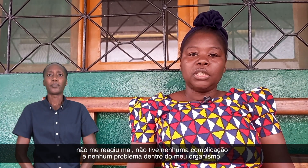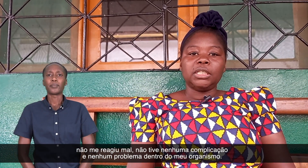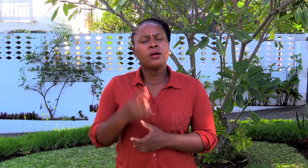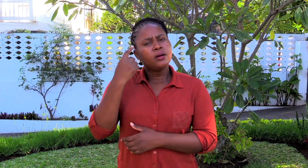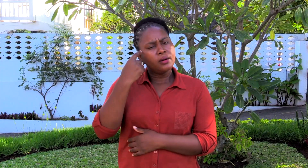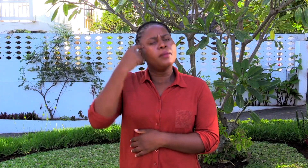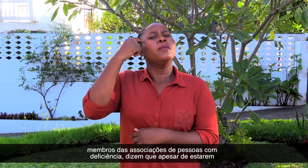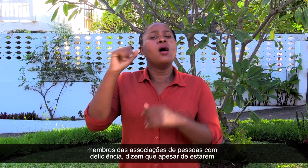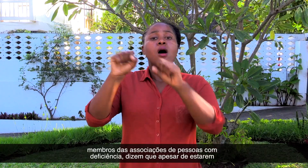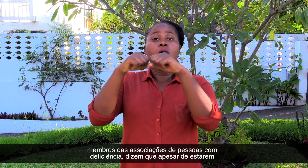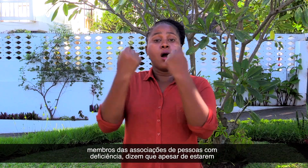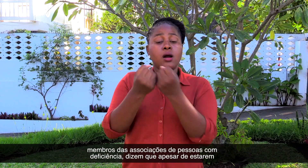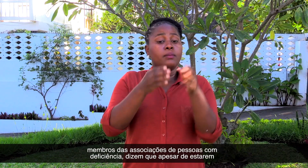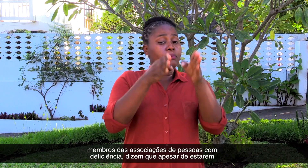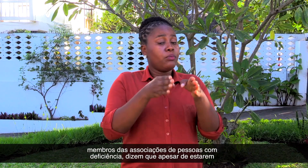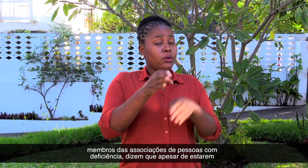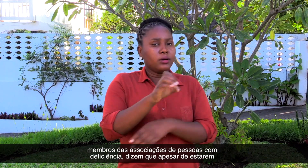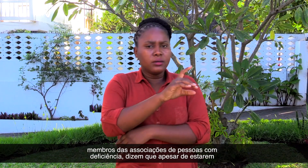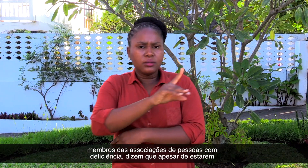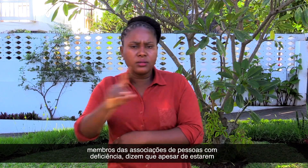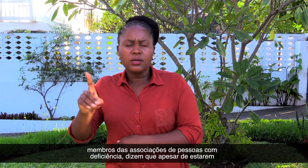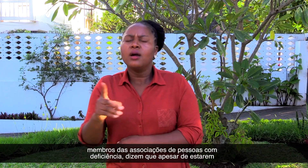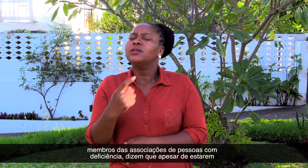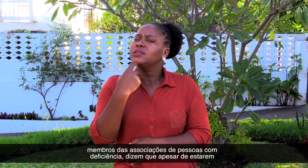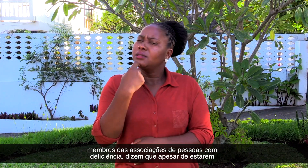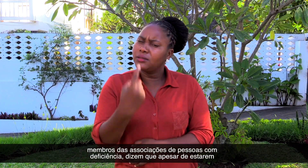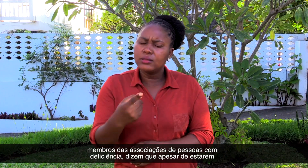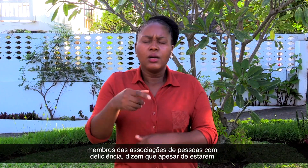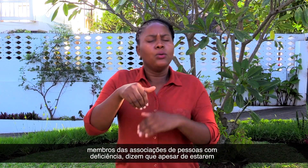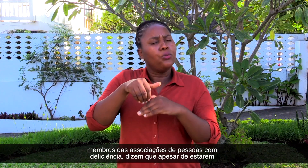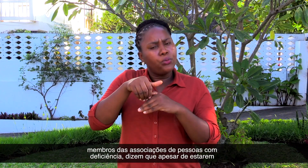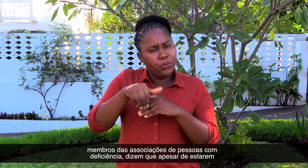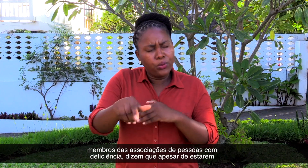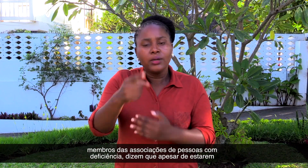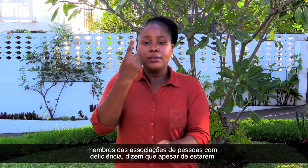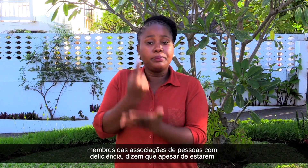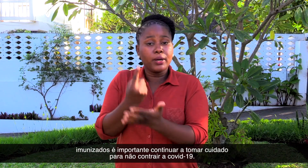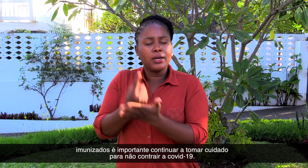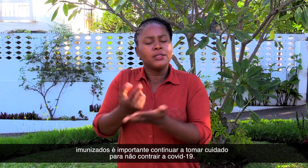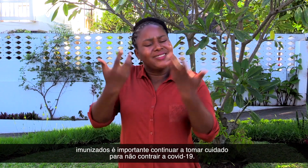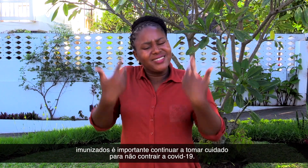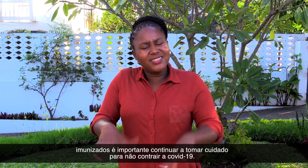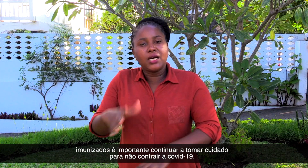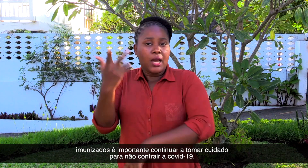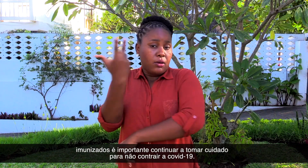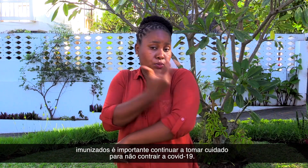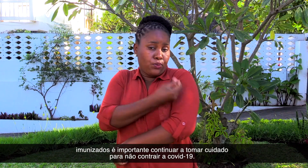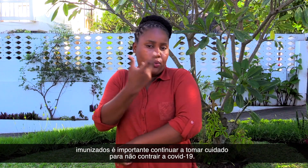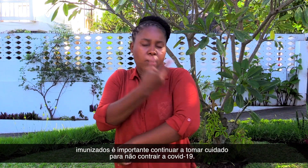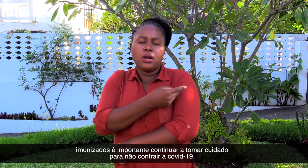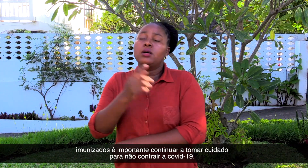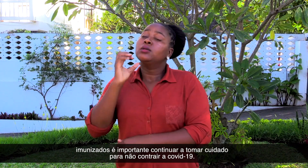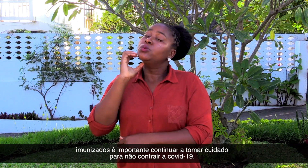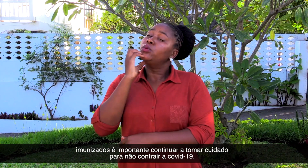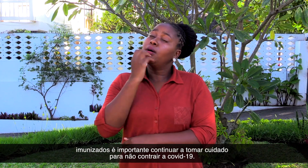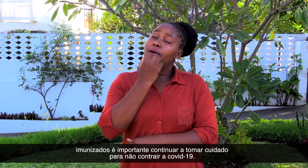organismo. Membros das associações de pessoas com deficiência dizem que, apesar de estarem imunizados, é importante